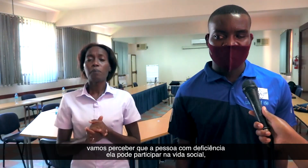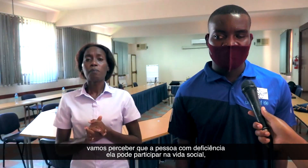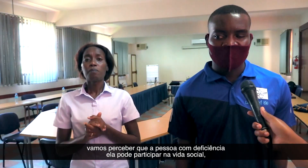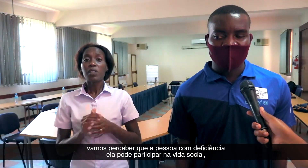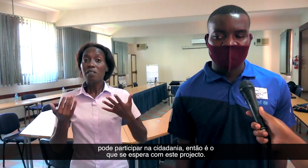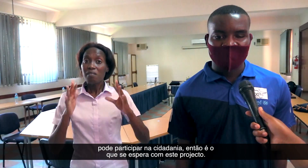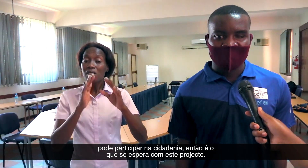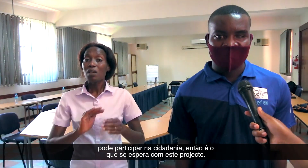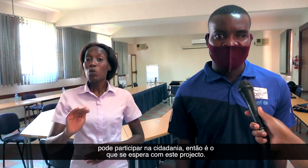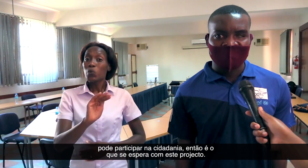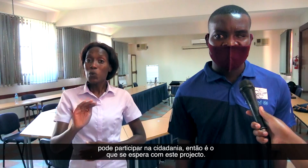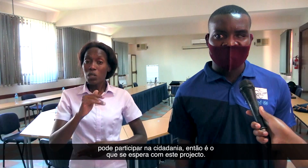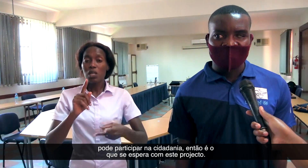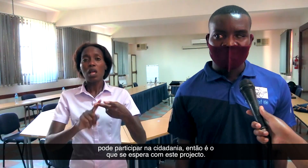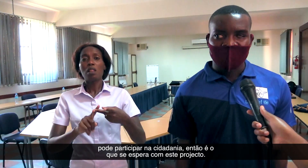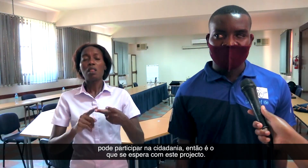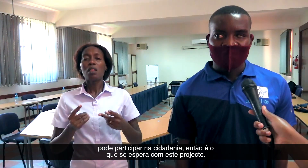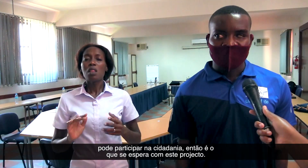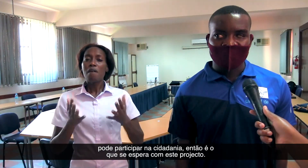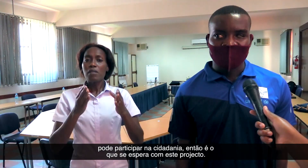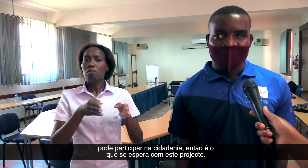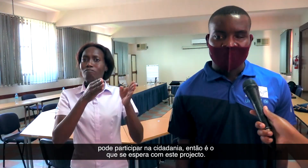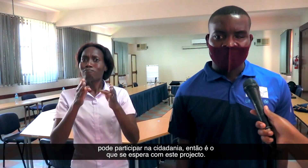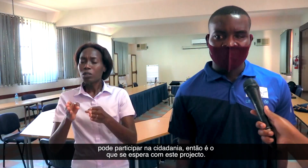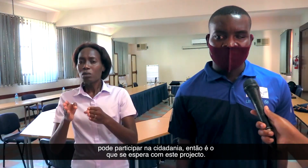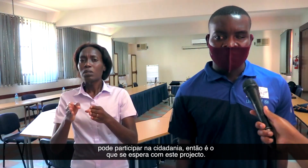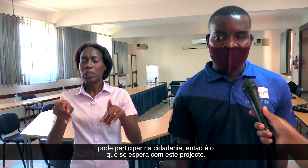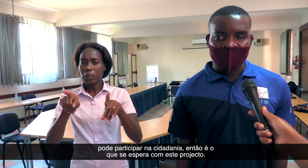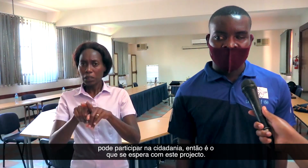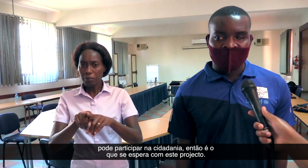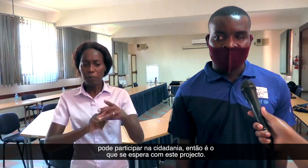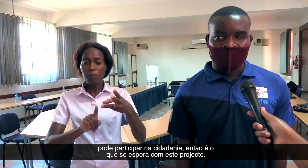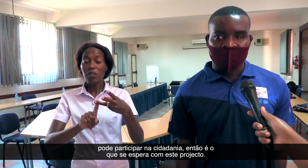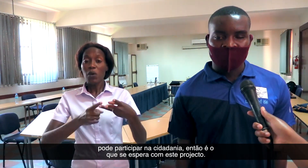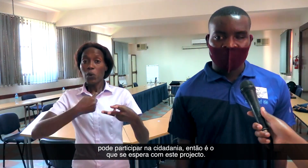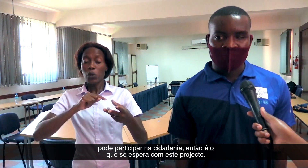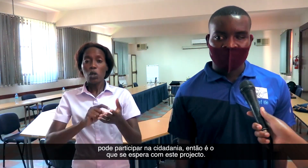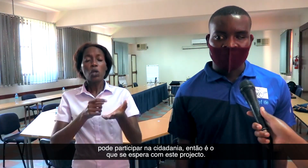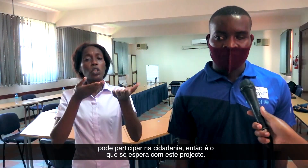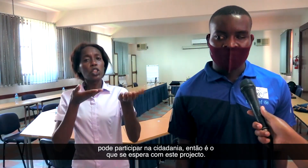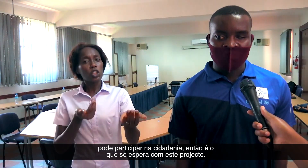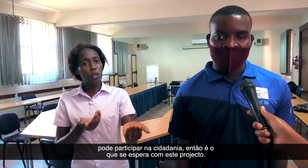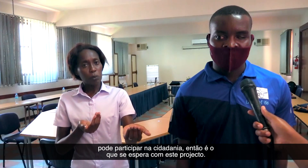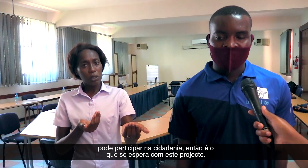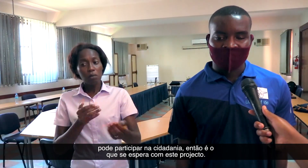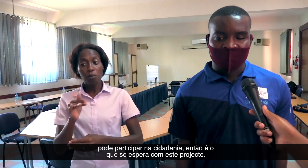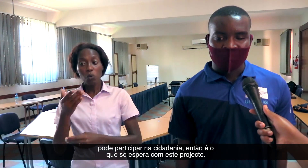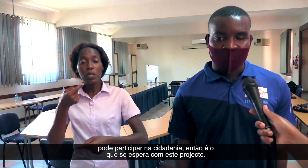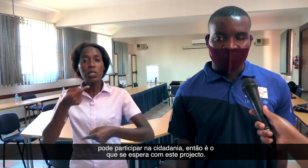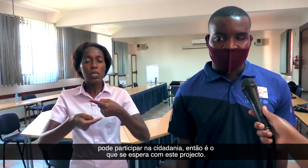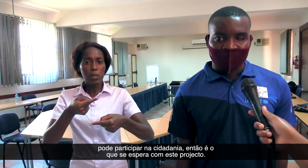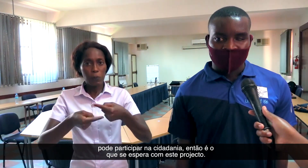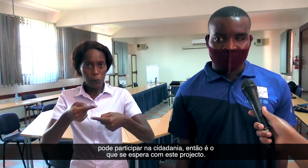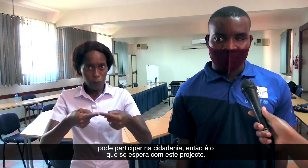vida social, pode participar da cidadania, não é? Então, é o que espera-se com esse projeto.